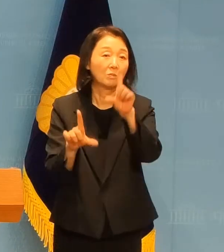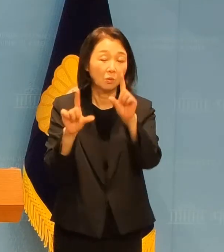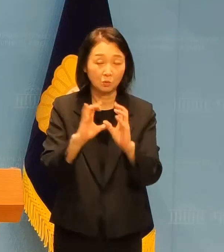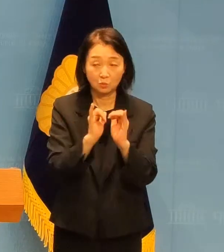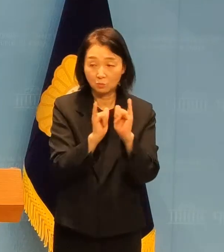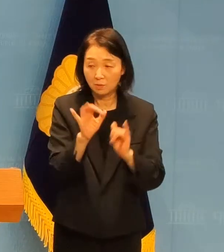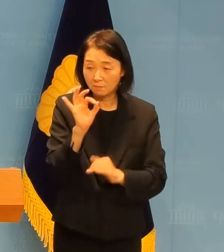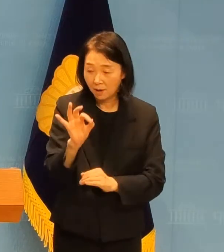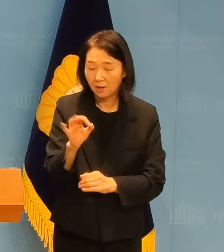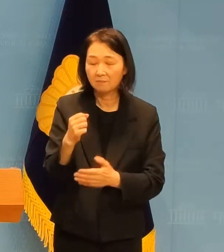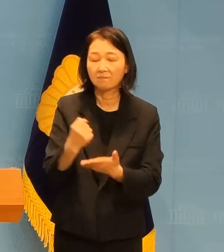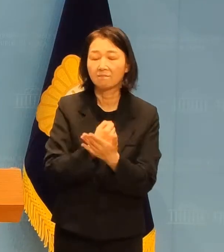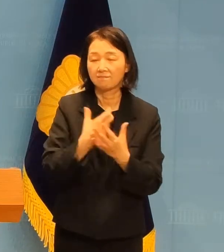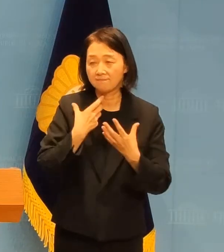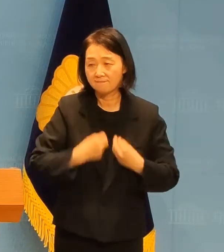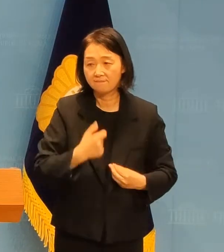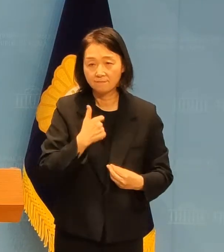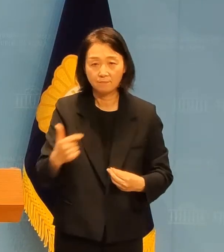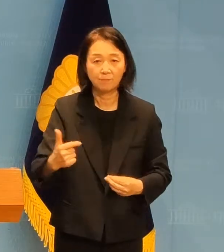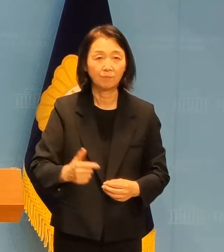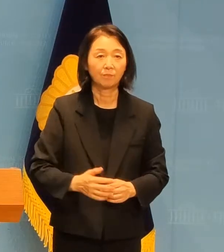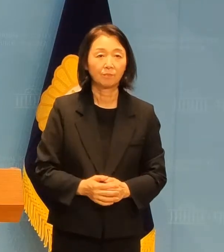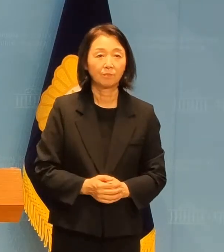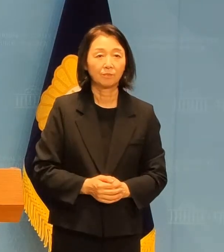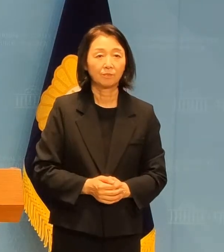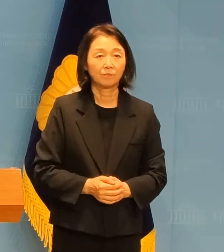국민에게 깊은 실망을 안기고 있습니다.